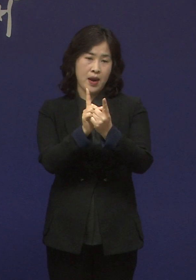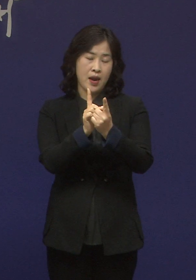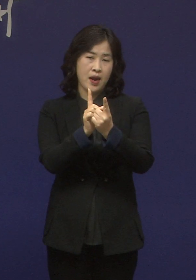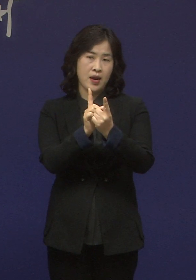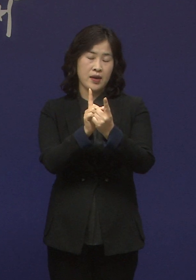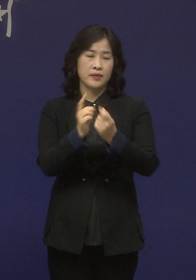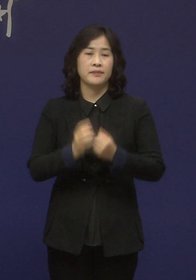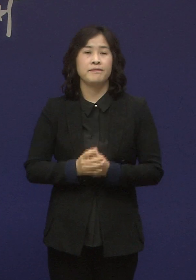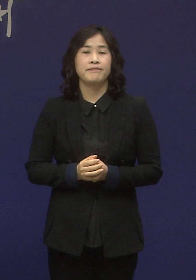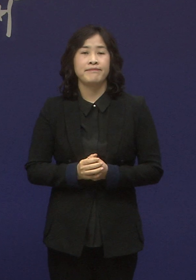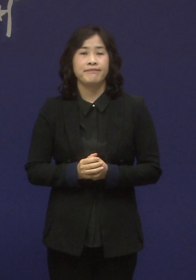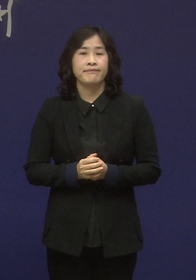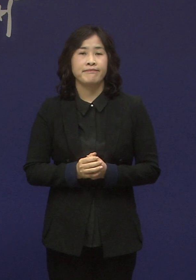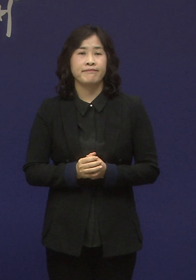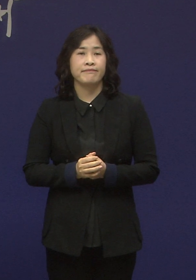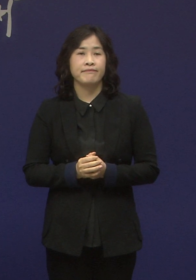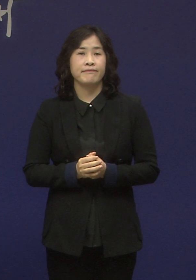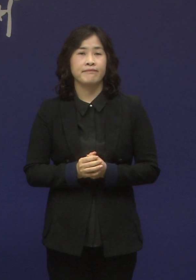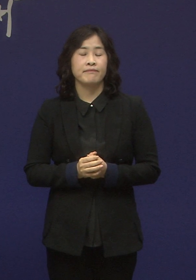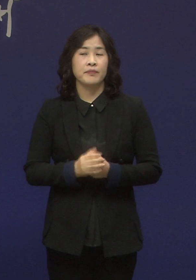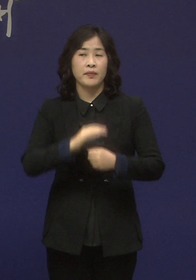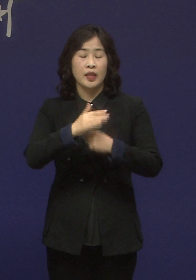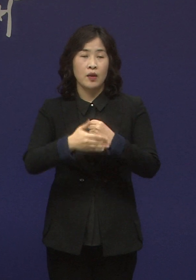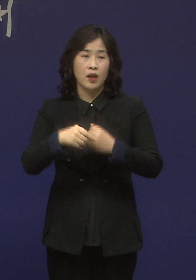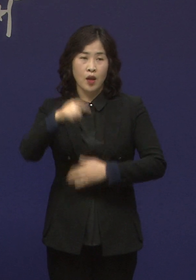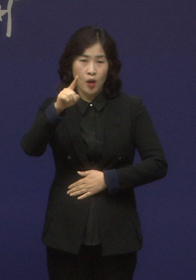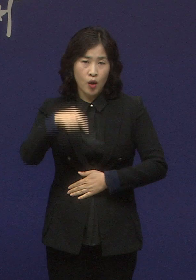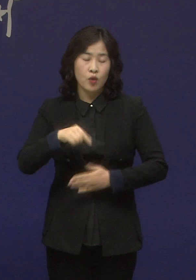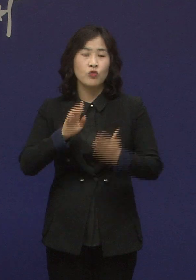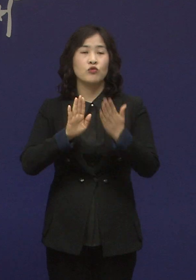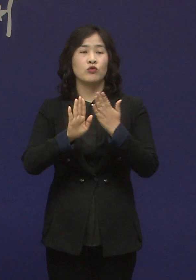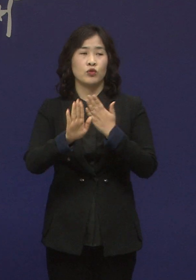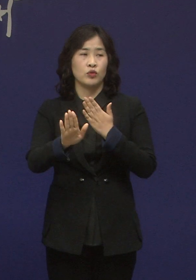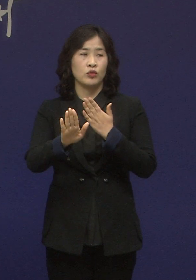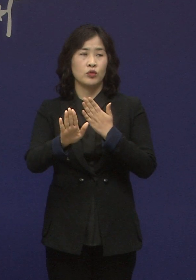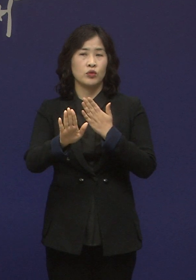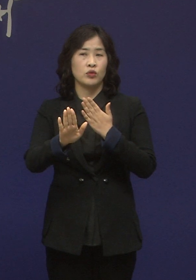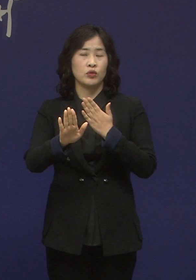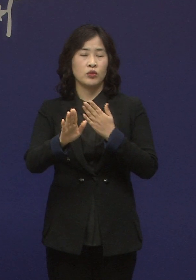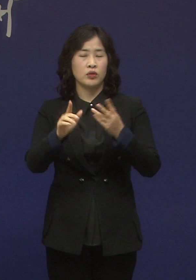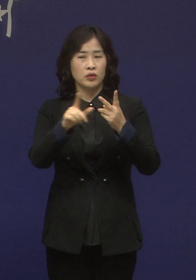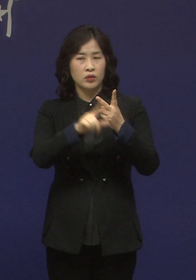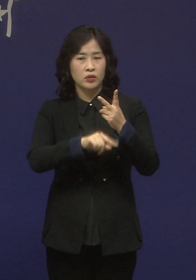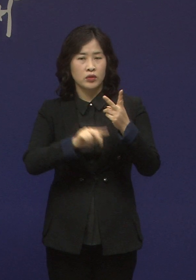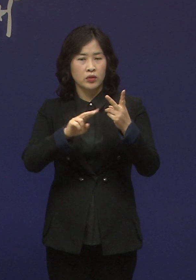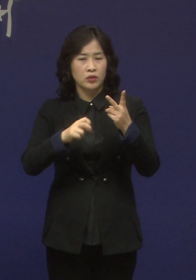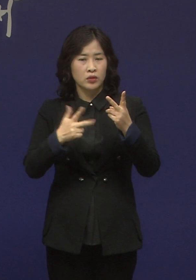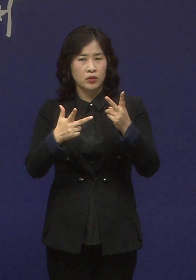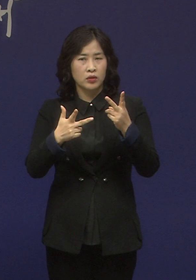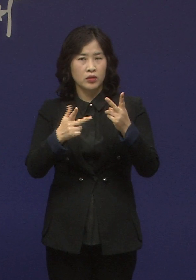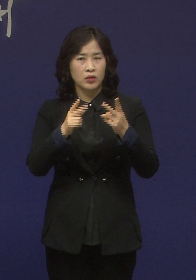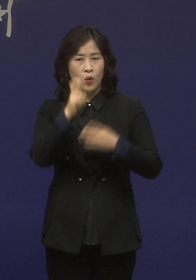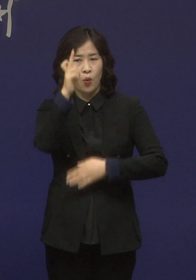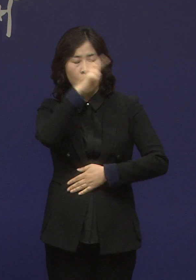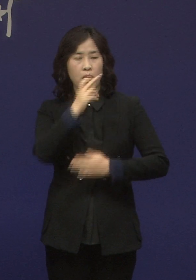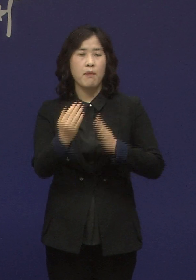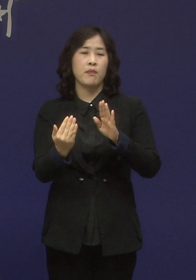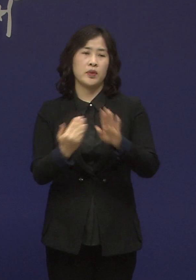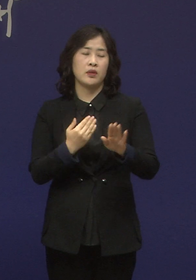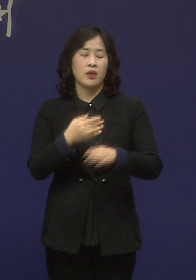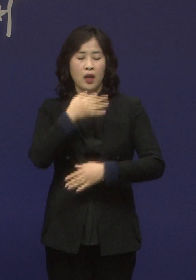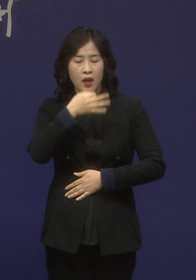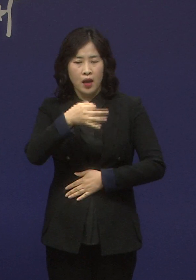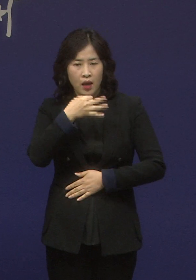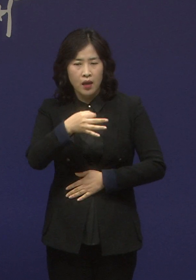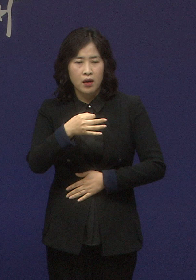것으로 조사되었습니다. 대구를 다녀온 이후 2월 27일 오전부터